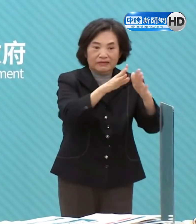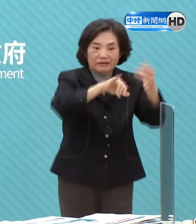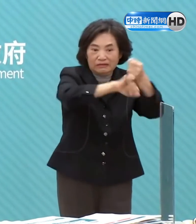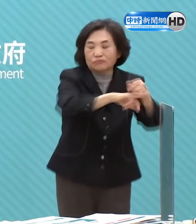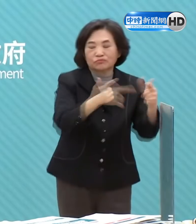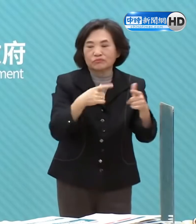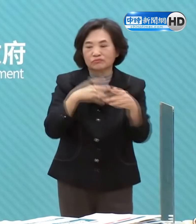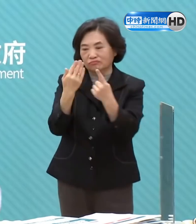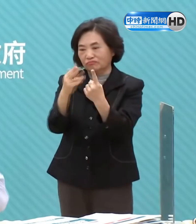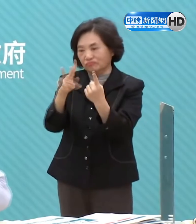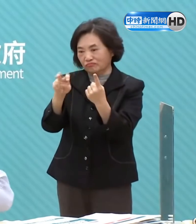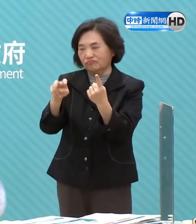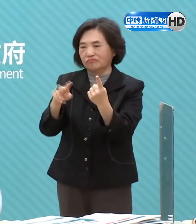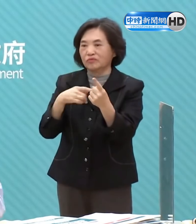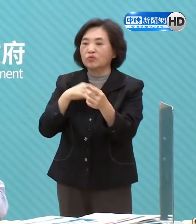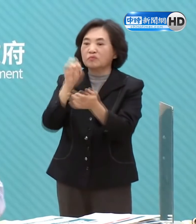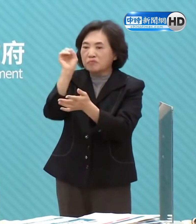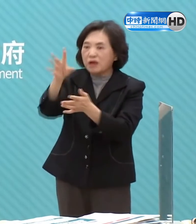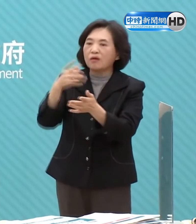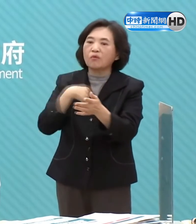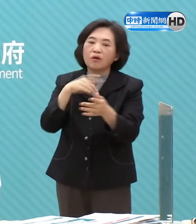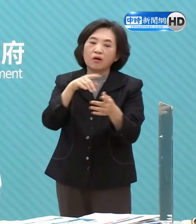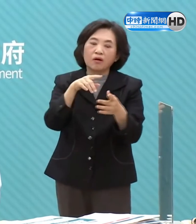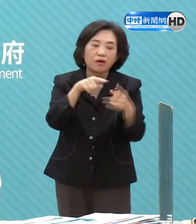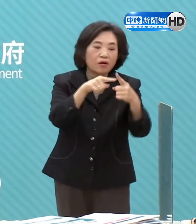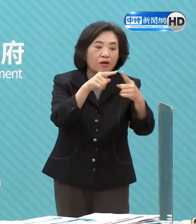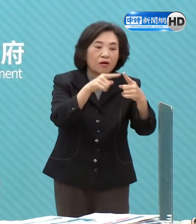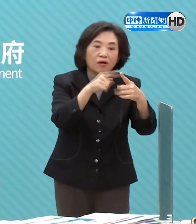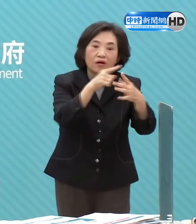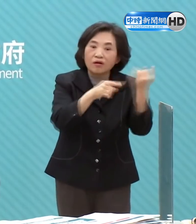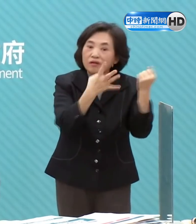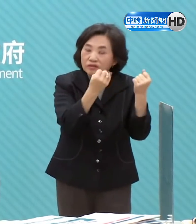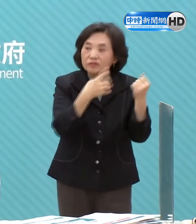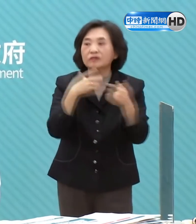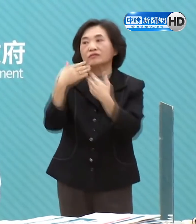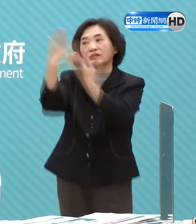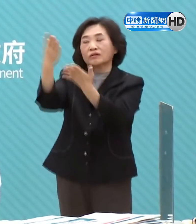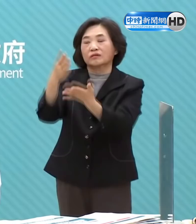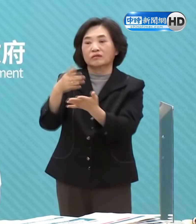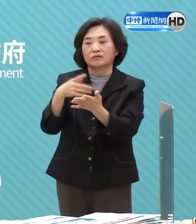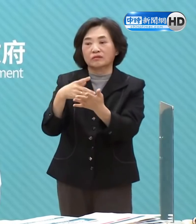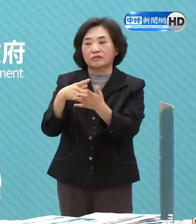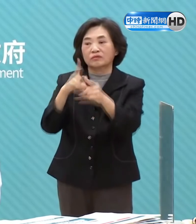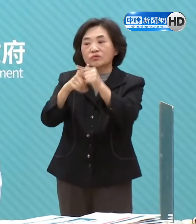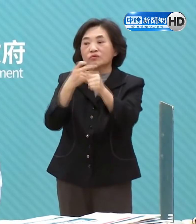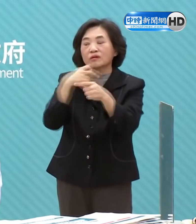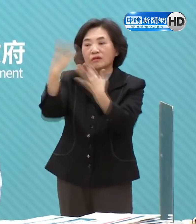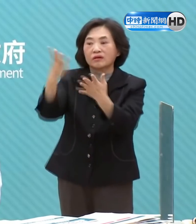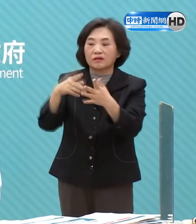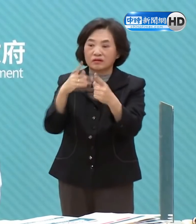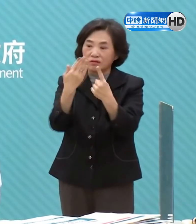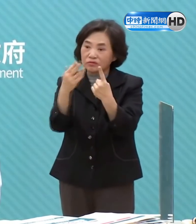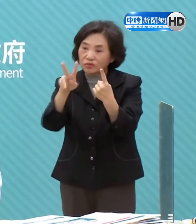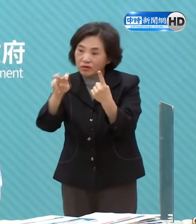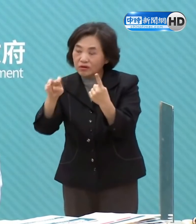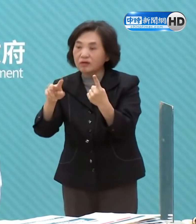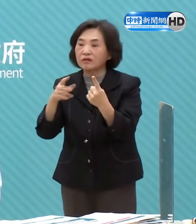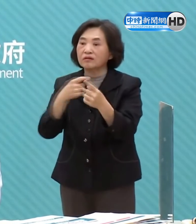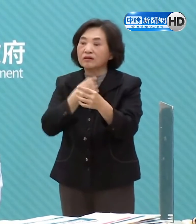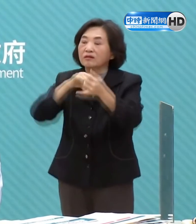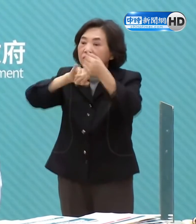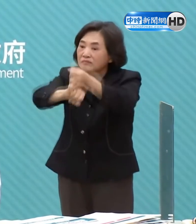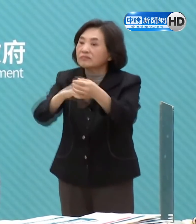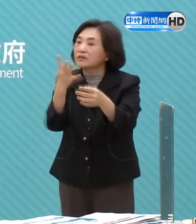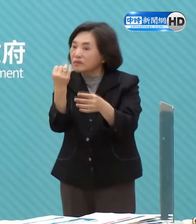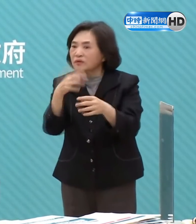预约系统，我就直接交出去。那个预约系统是你在管的，里面莫德纳打多少 ，BNT